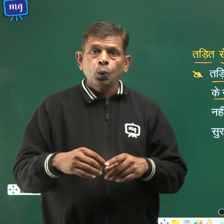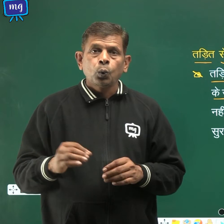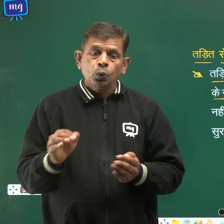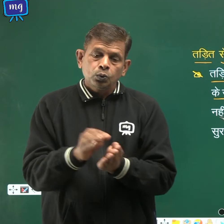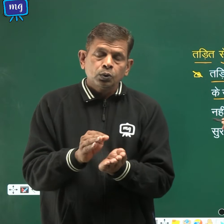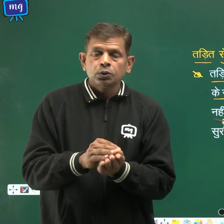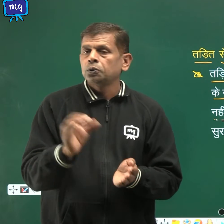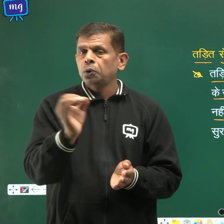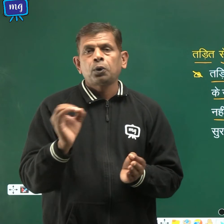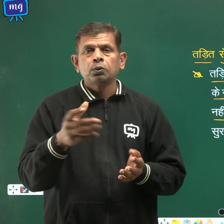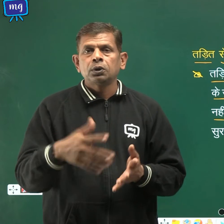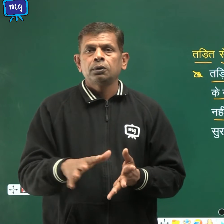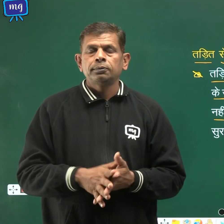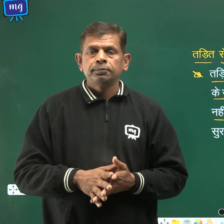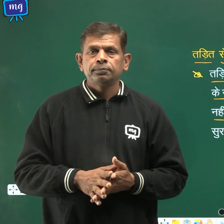होता।